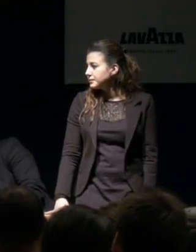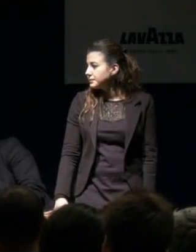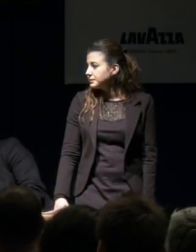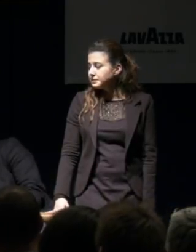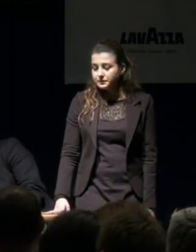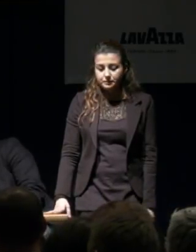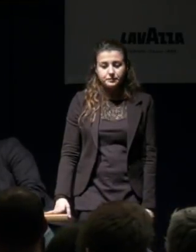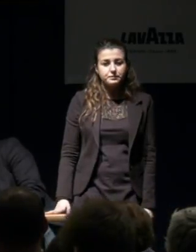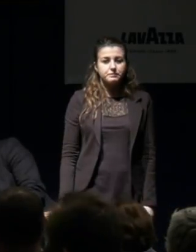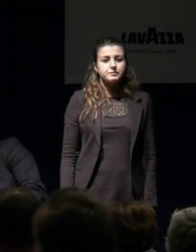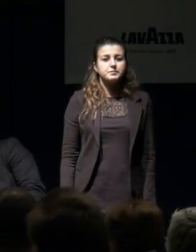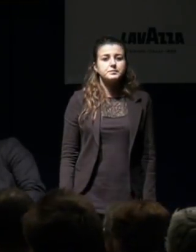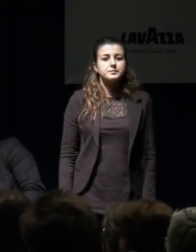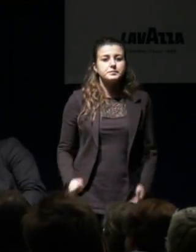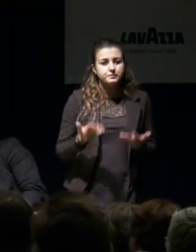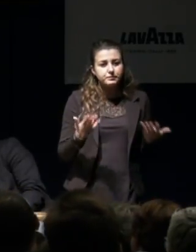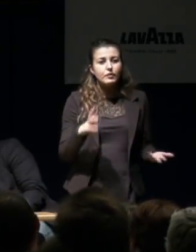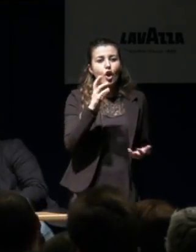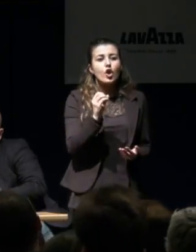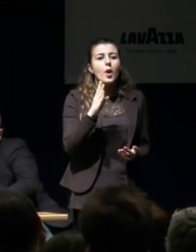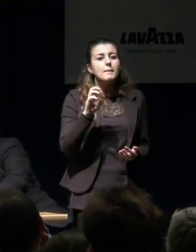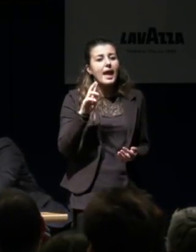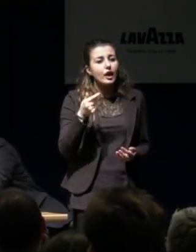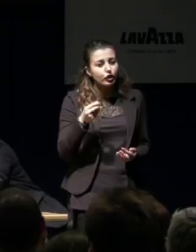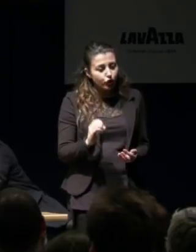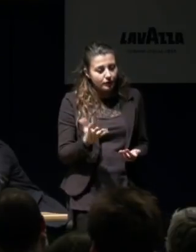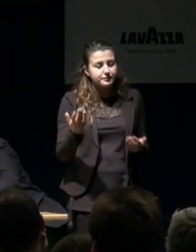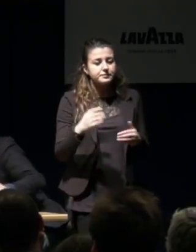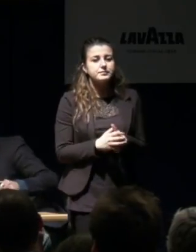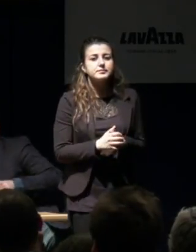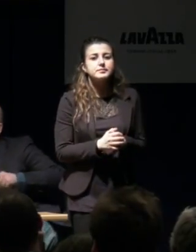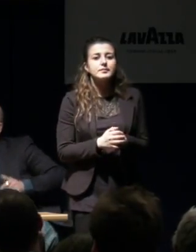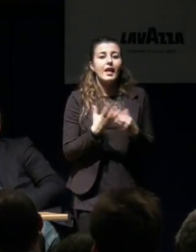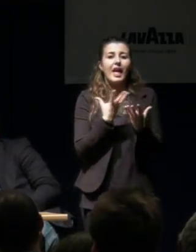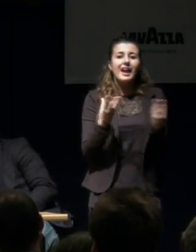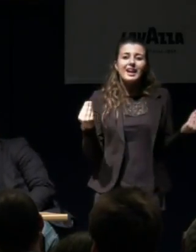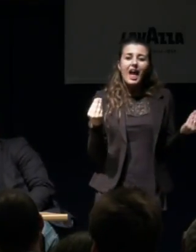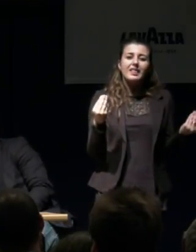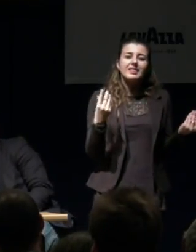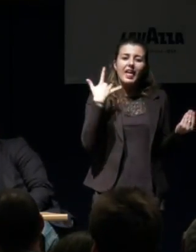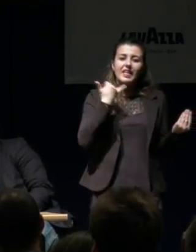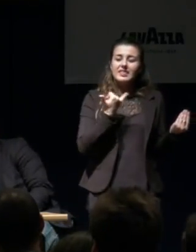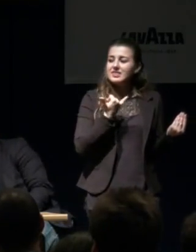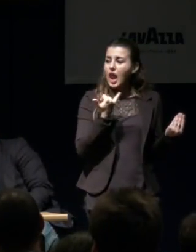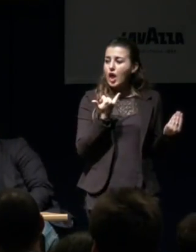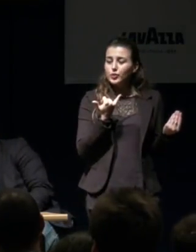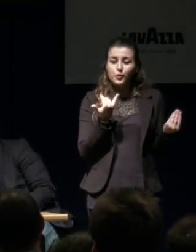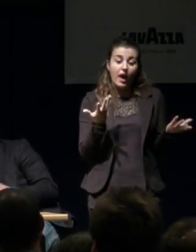e roberto è un grande intellettuale questo fa